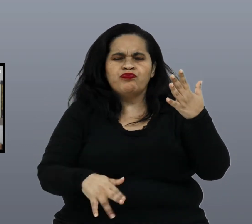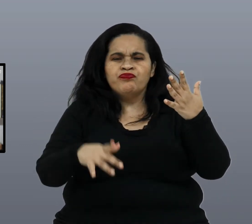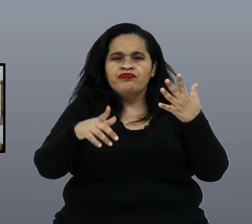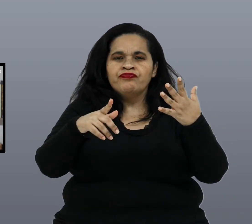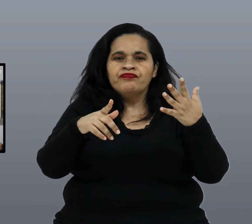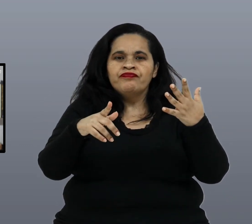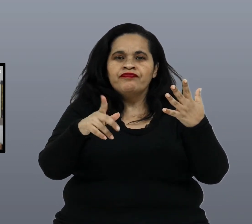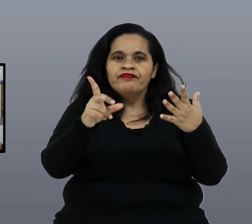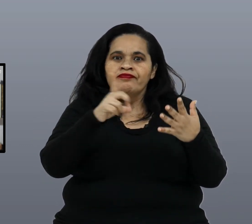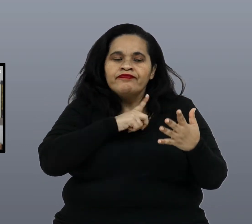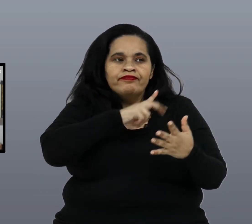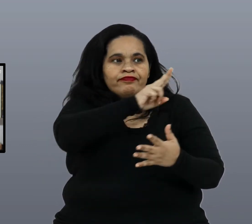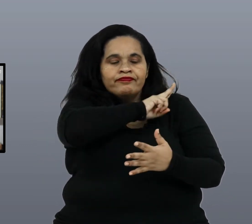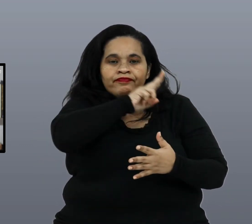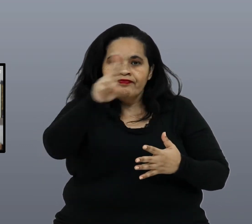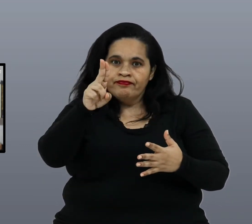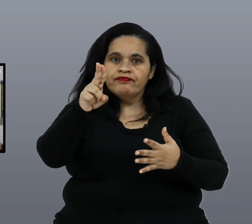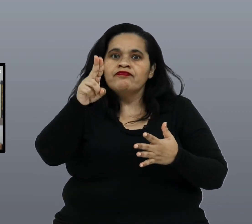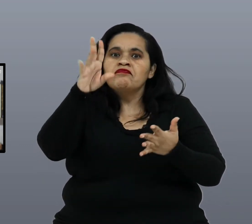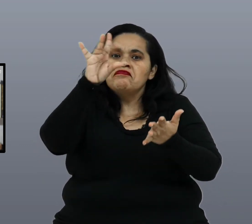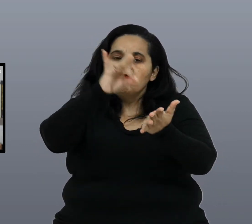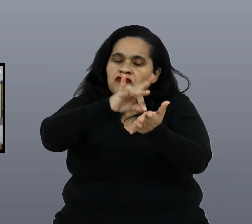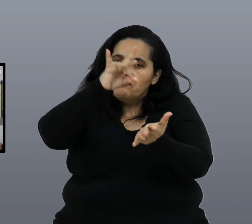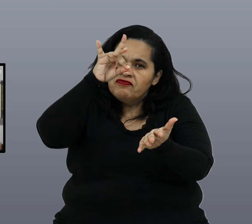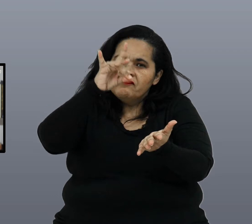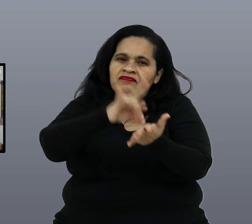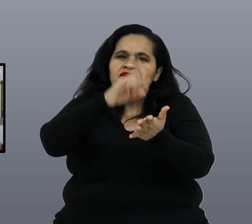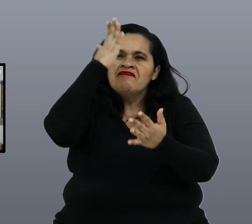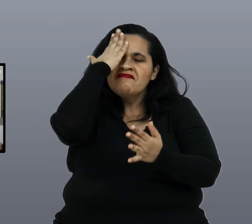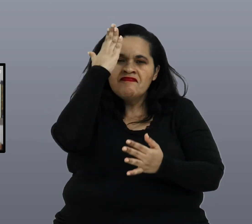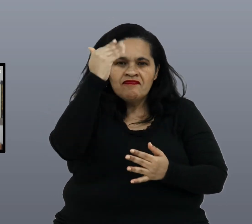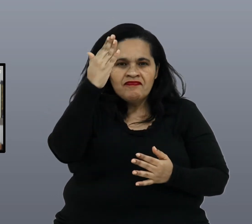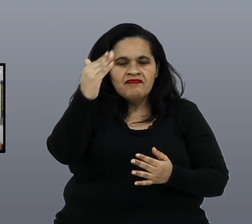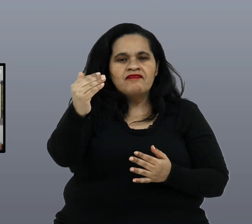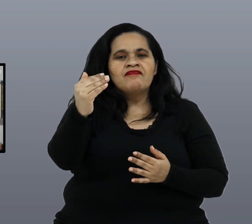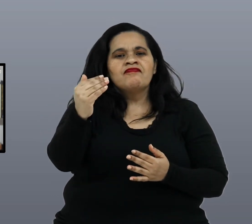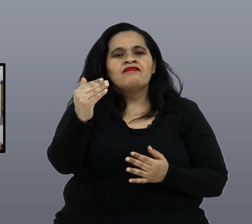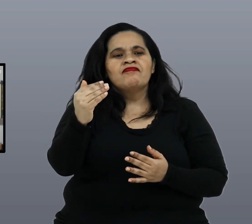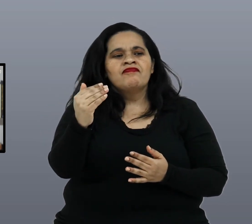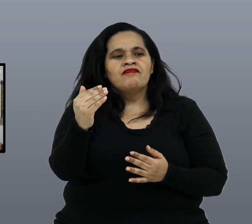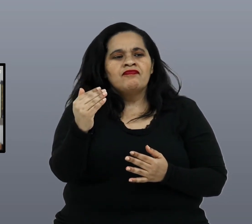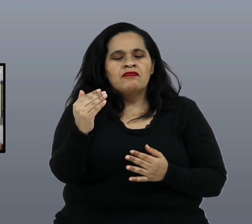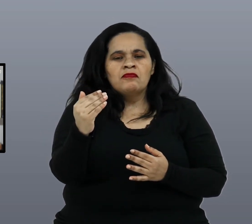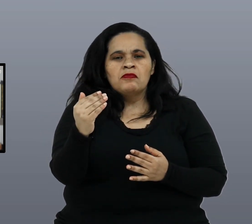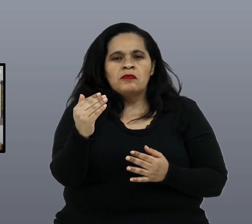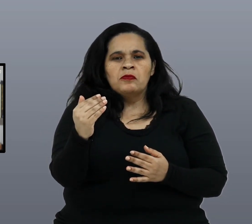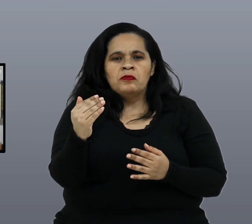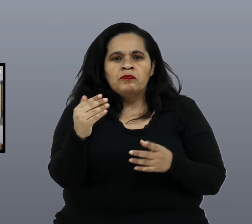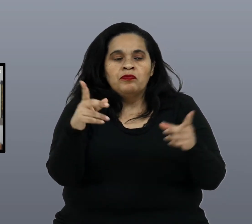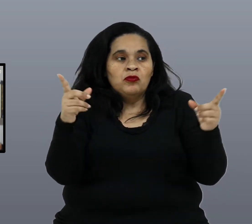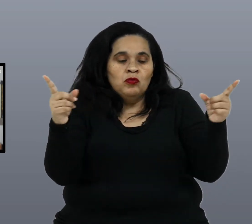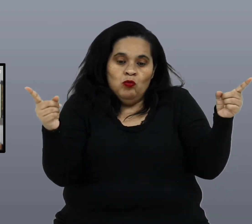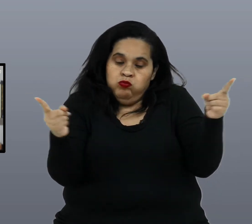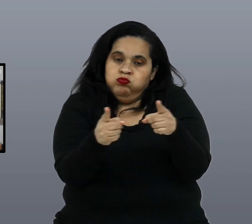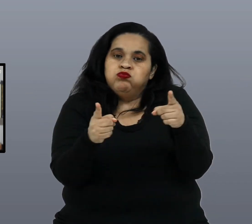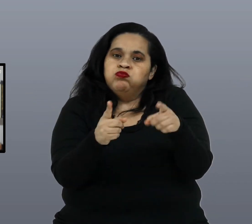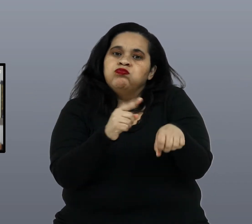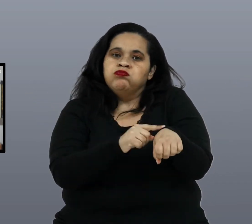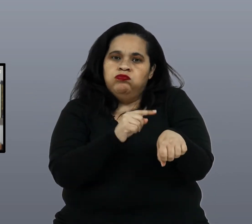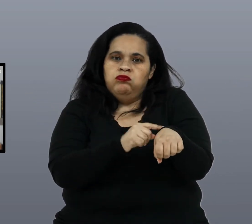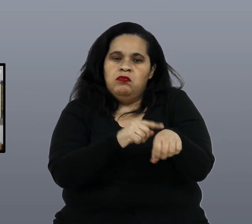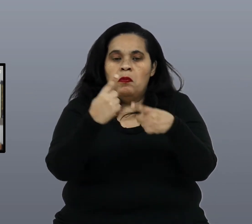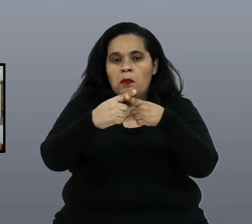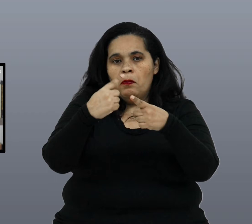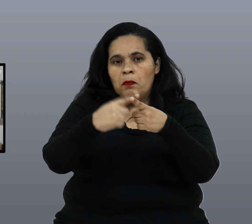nome marcado na história como um dos maiores impérios que existiram, embora fosse de uma curta duração. Ele morre muito